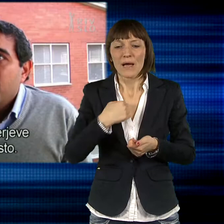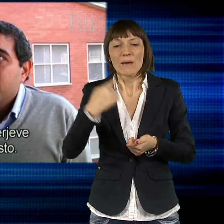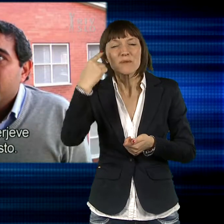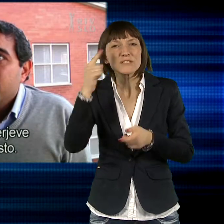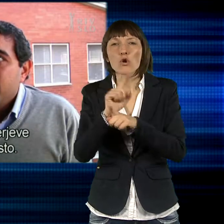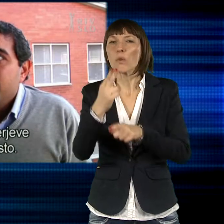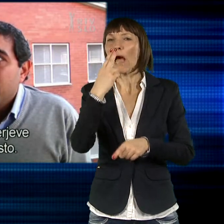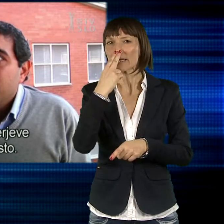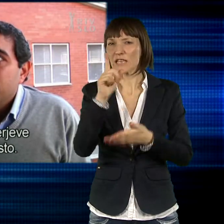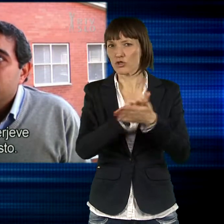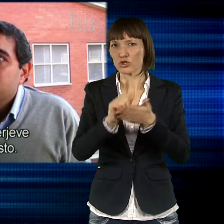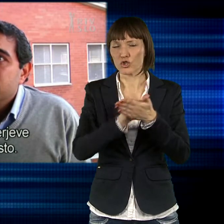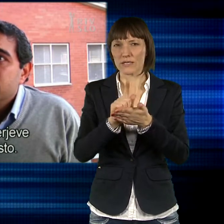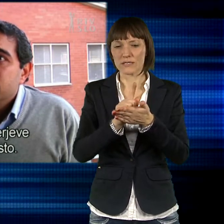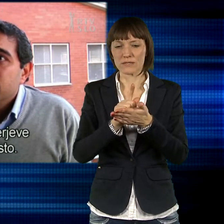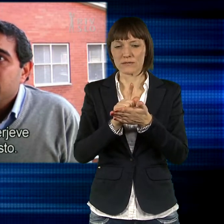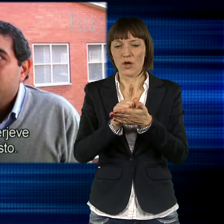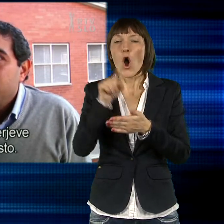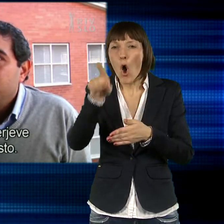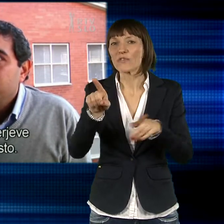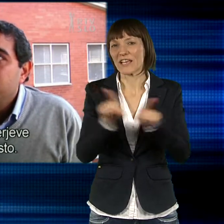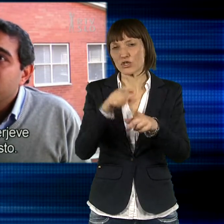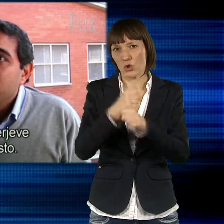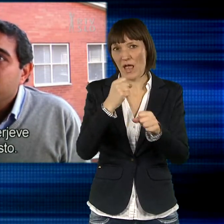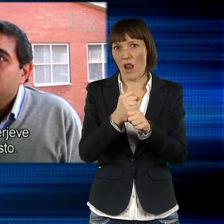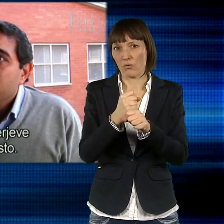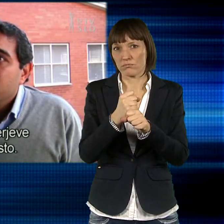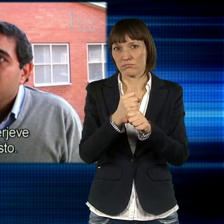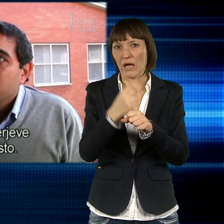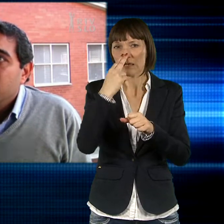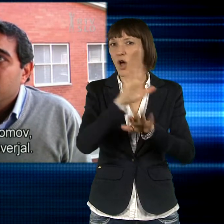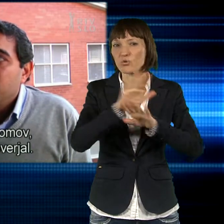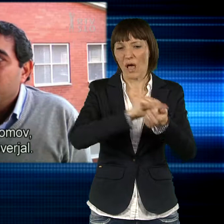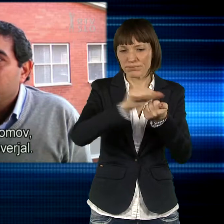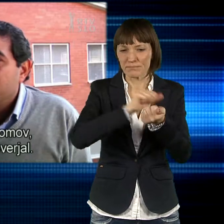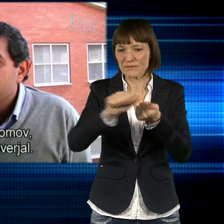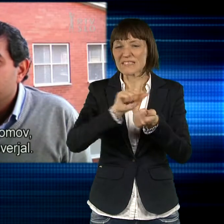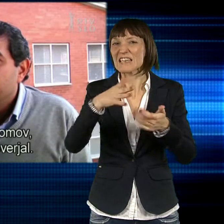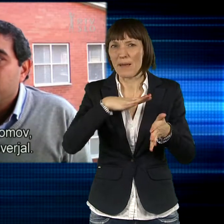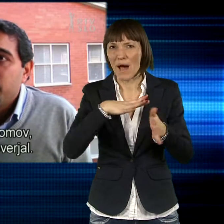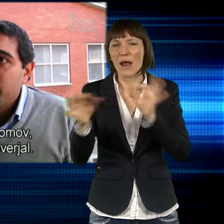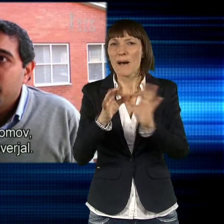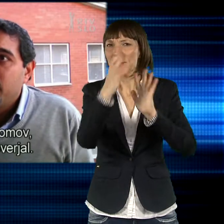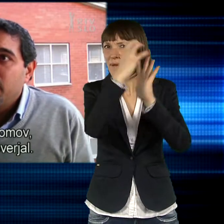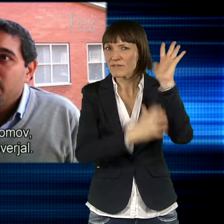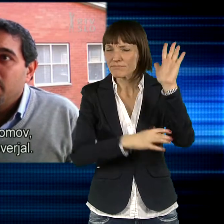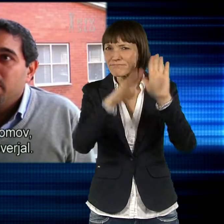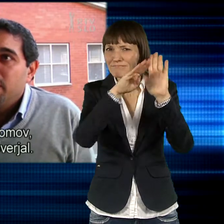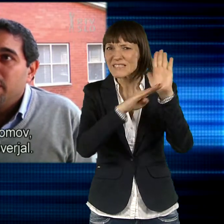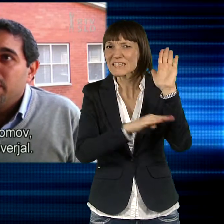thinking about Hitler time. He did do the same. He made a list of Roman